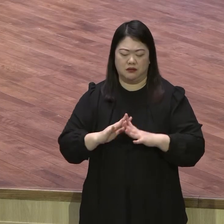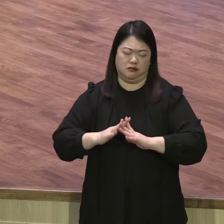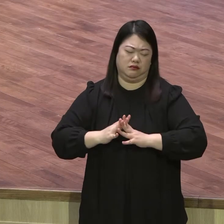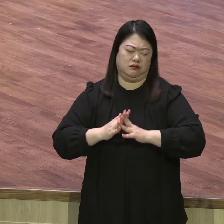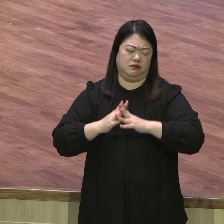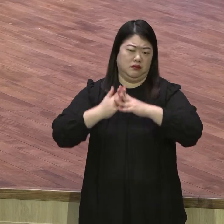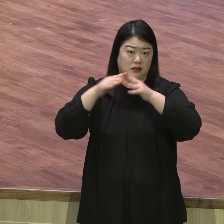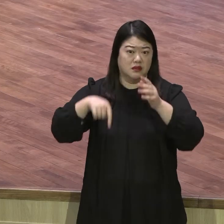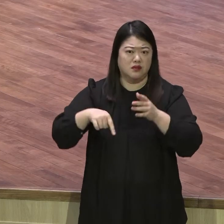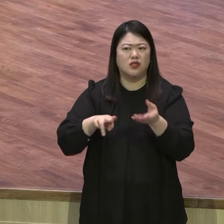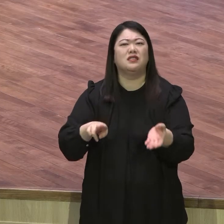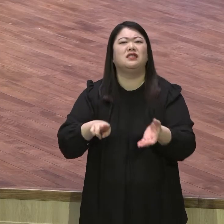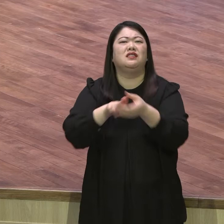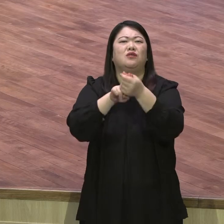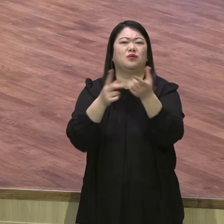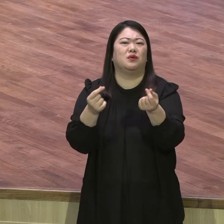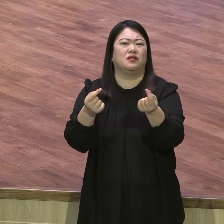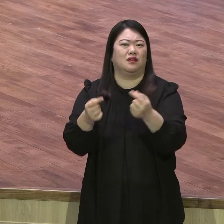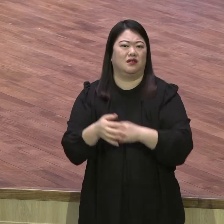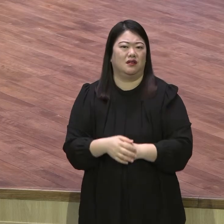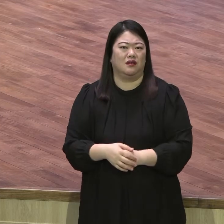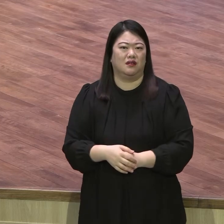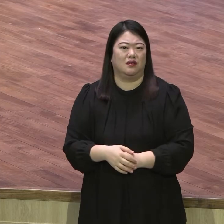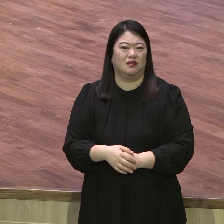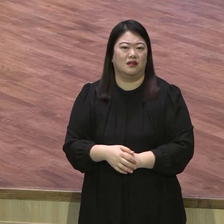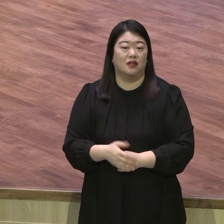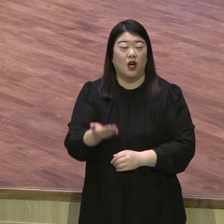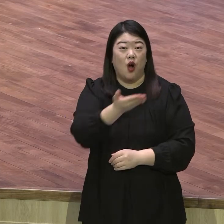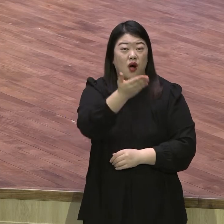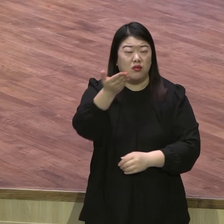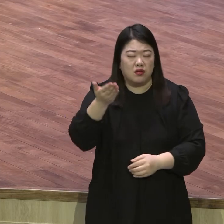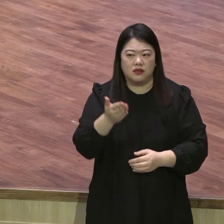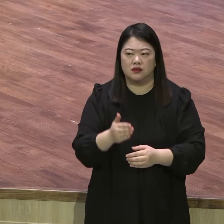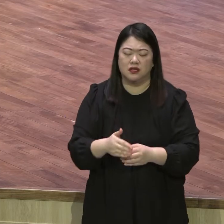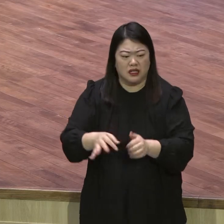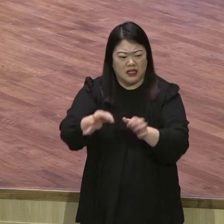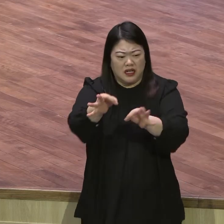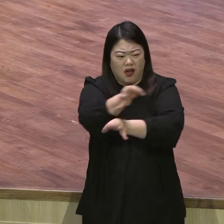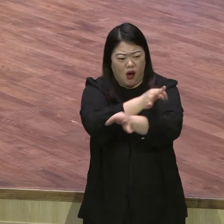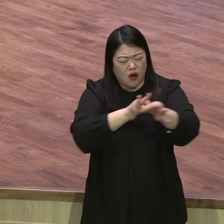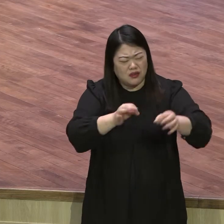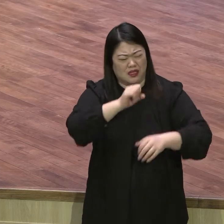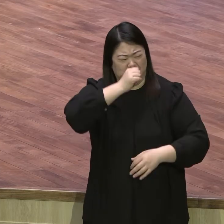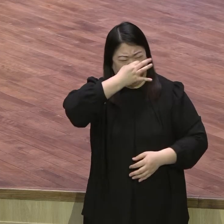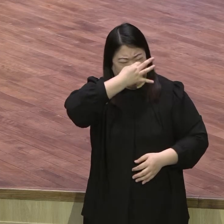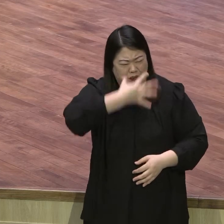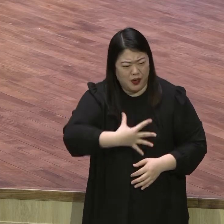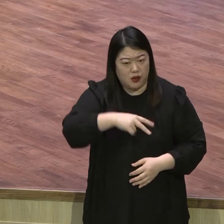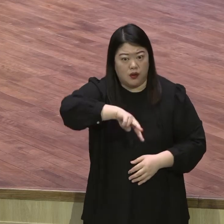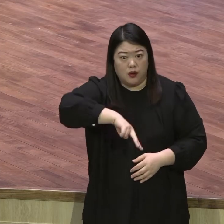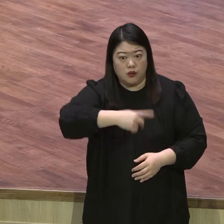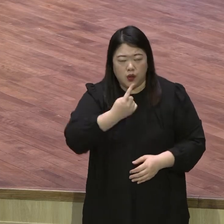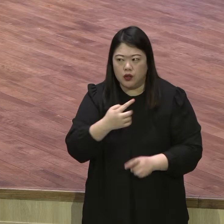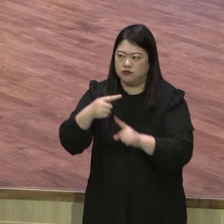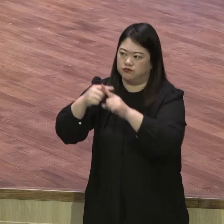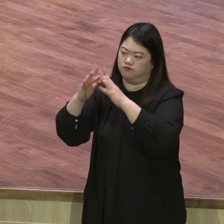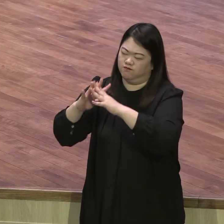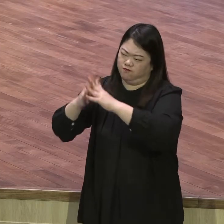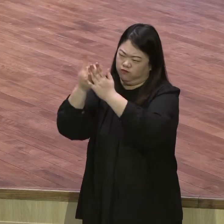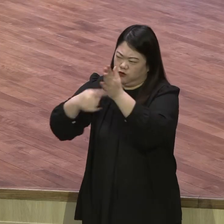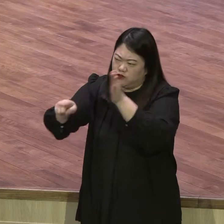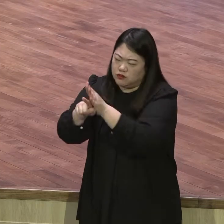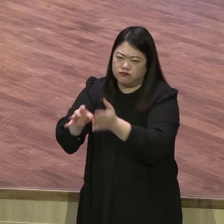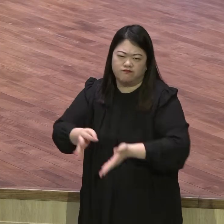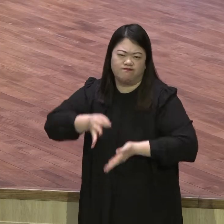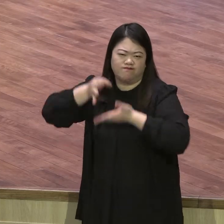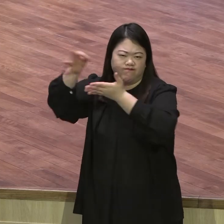기적이에요. 이건 박해받는 그 이상의 헌신이에요. 정말 있는 거 육신 몸을 떼우시면 이 물질을